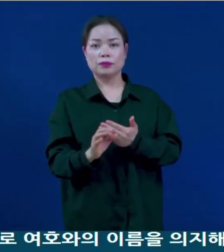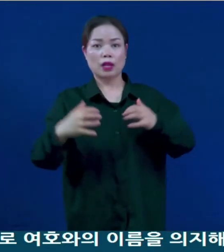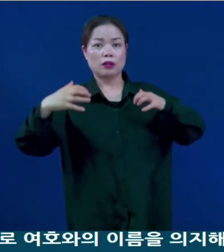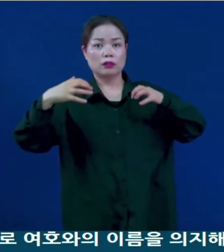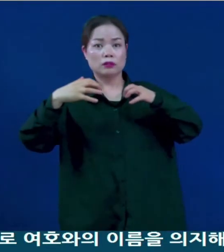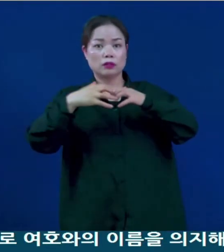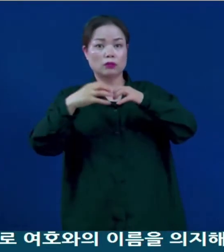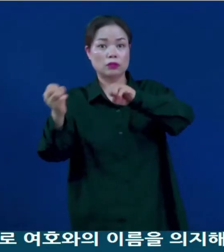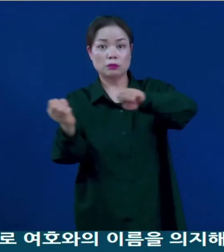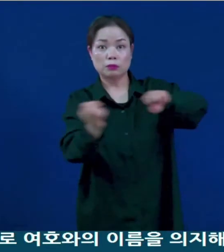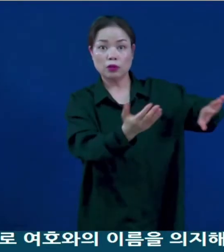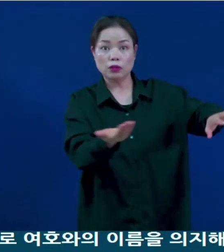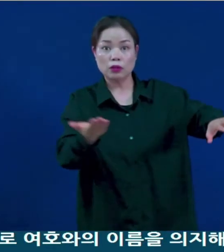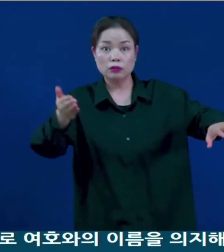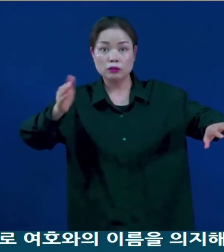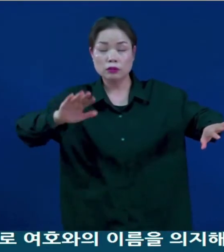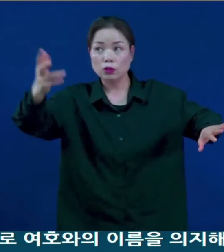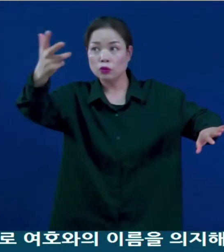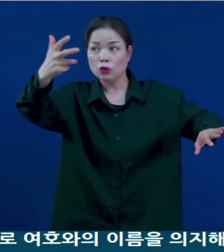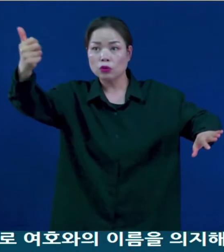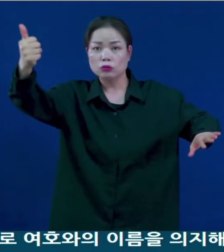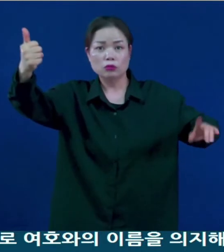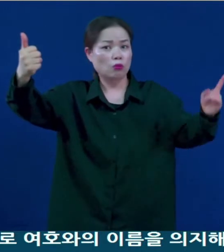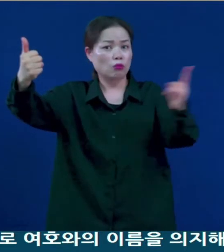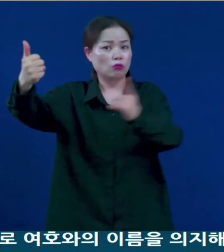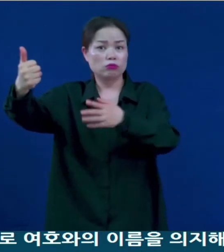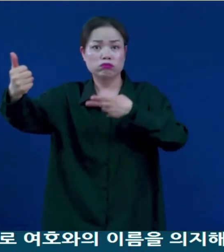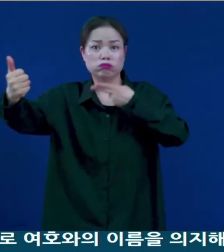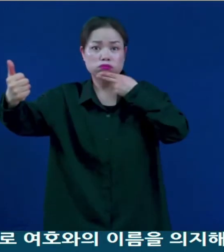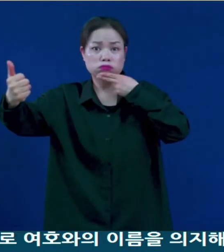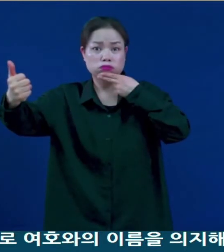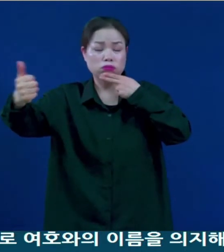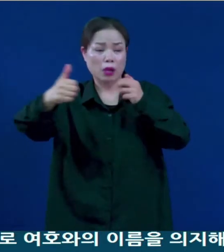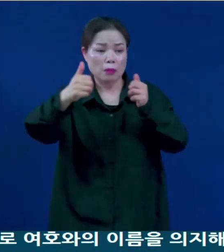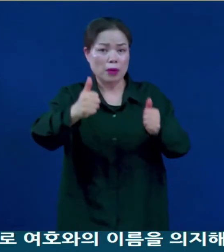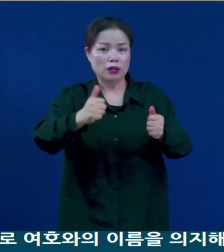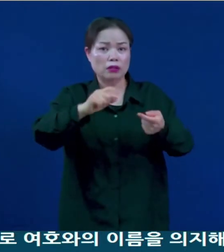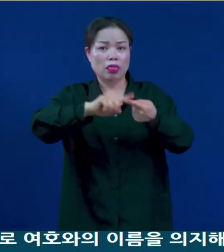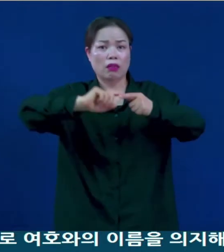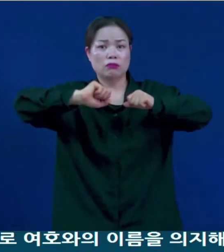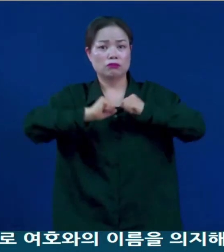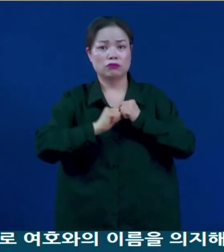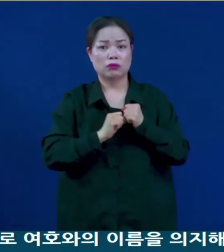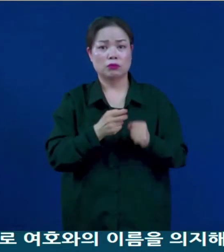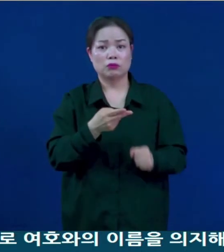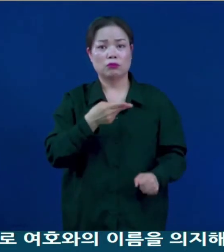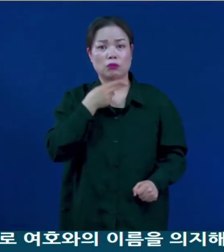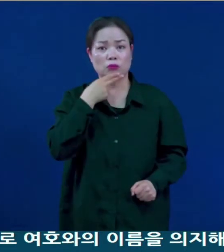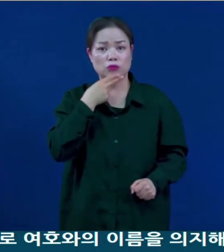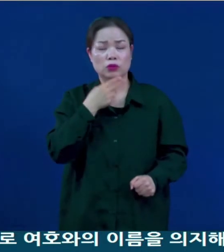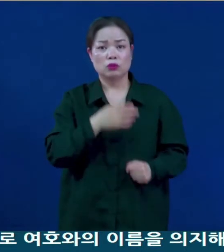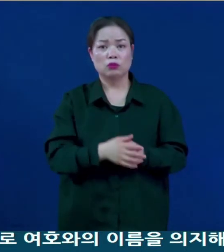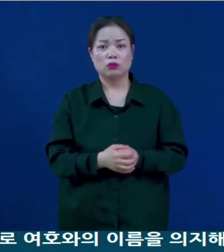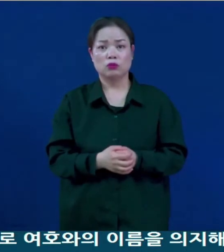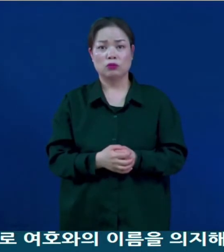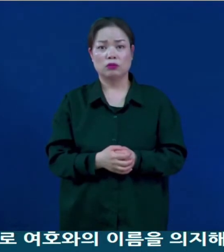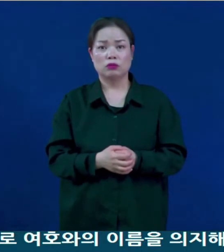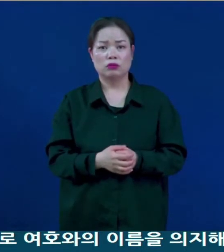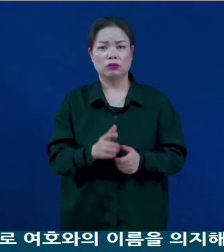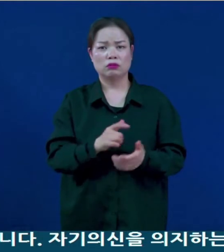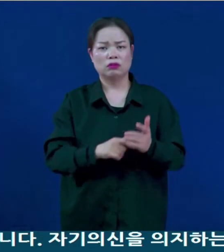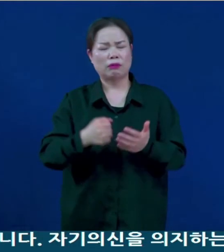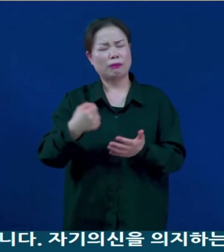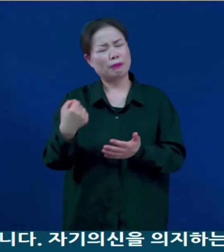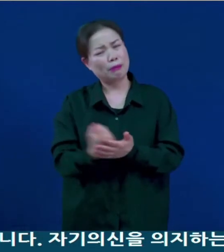전쟁을 벌여야 하는데 여호와께 오지도 아니하고 그 판결을 따르지도 아니하는 사람들입니다. 더욱